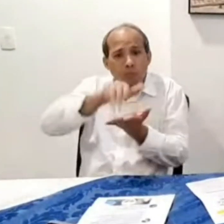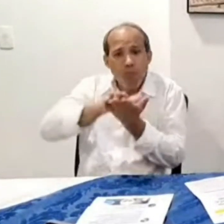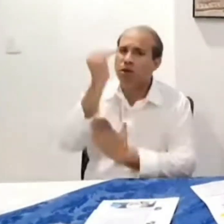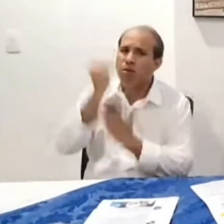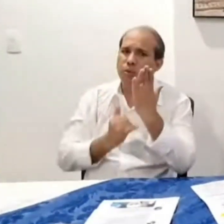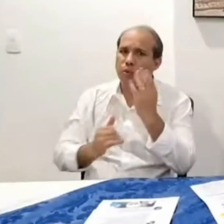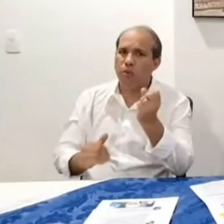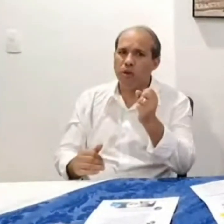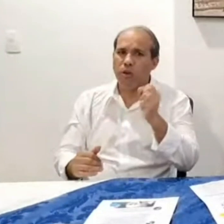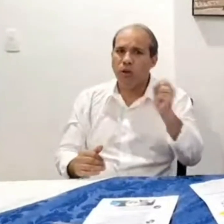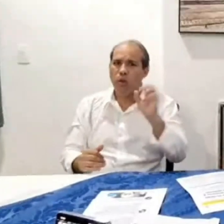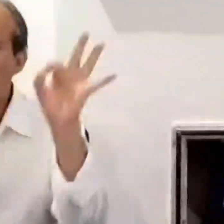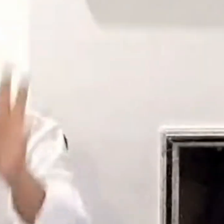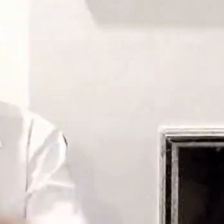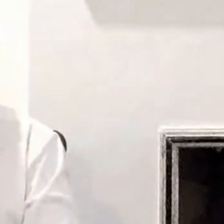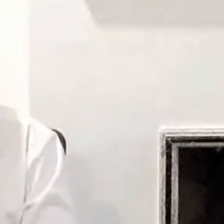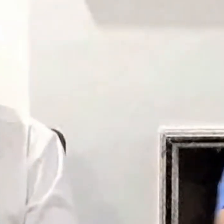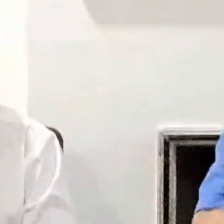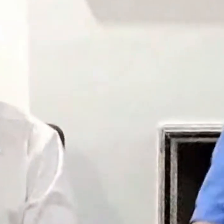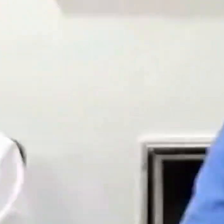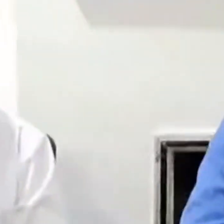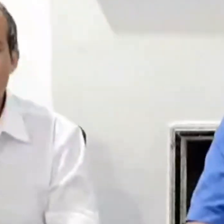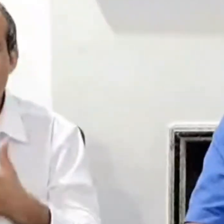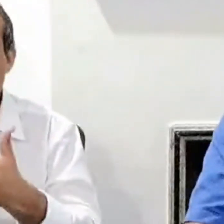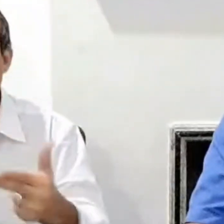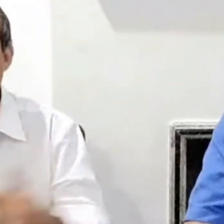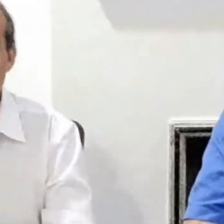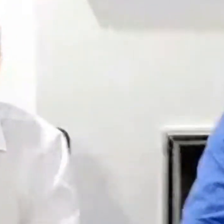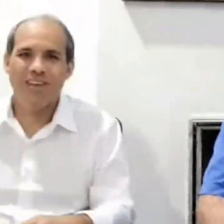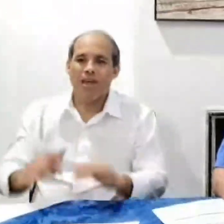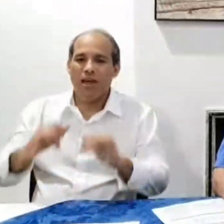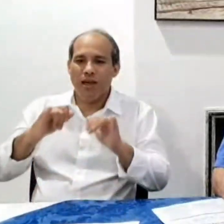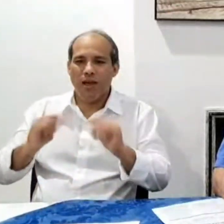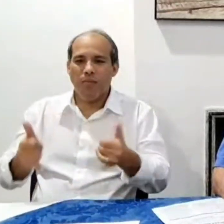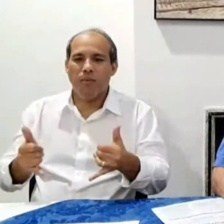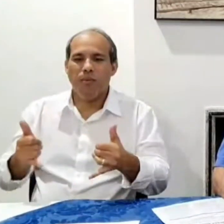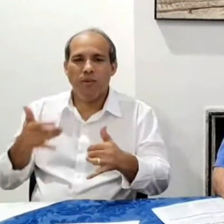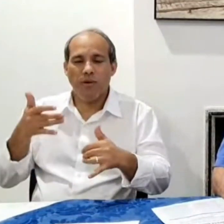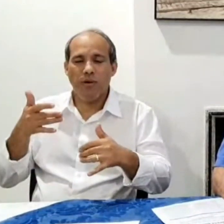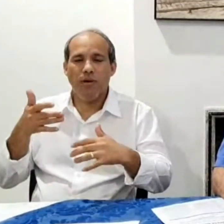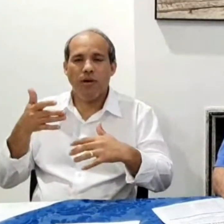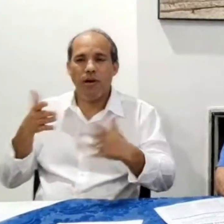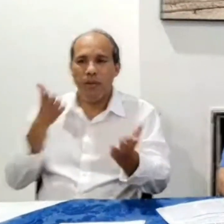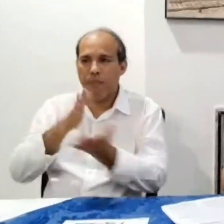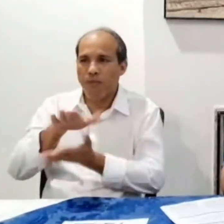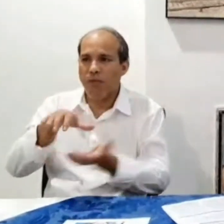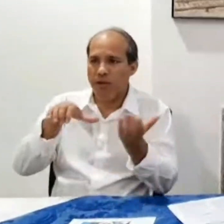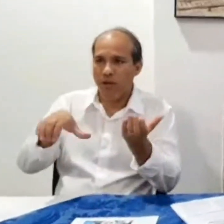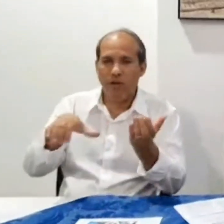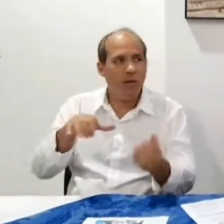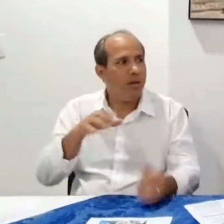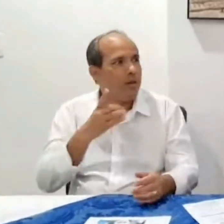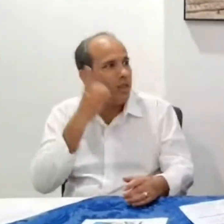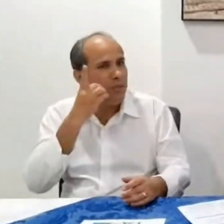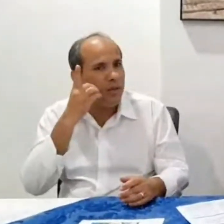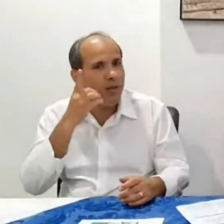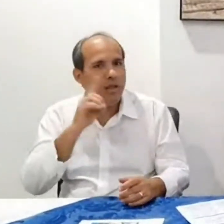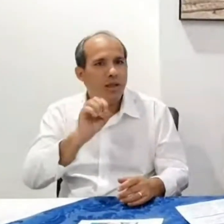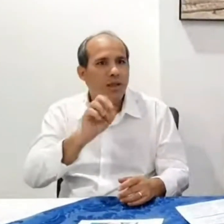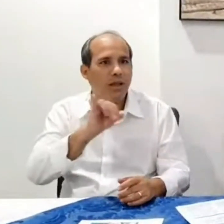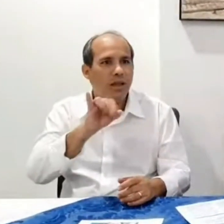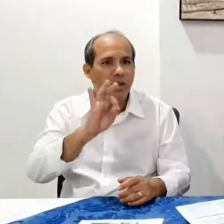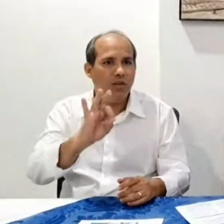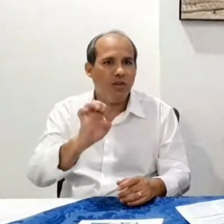80%. Outra coisa, aprovado no Congresso Nacional, temos aqui o deputado Derrit, e a Carla Zambelli também